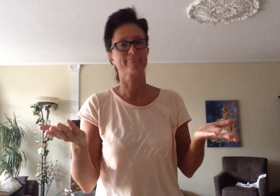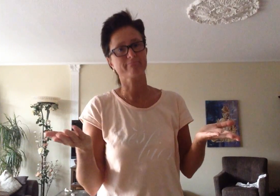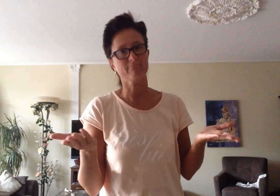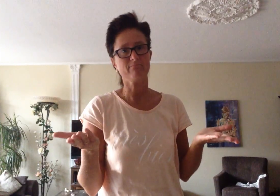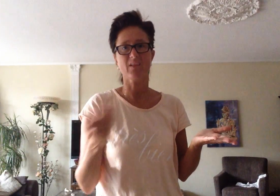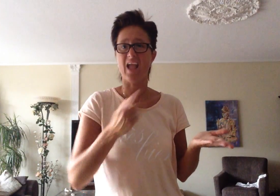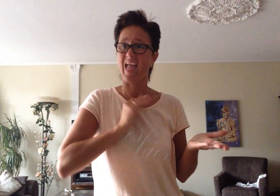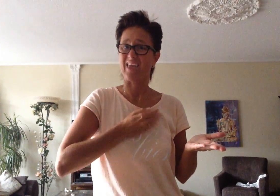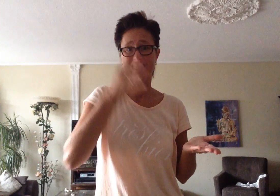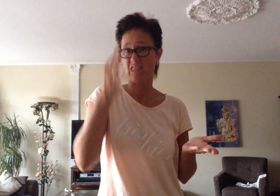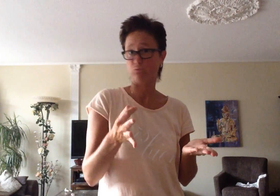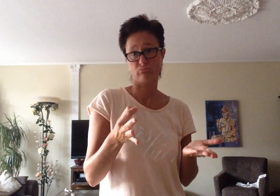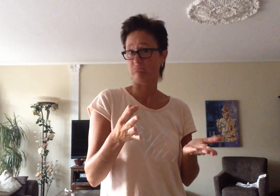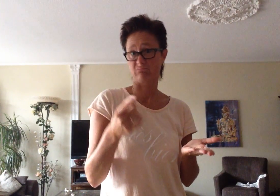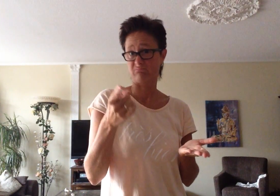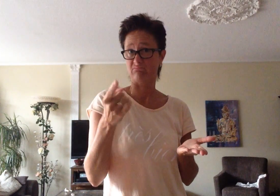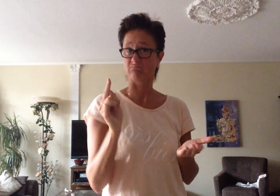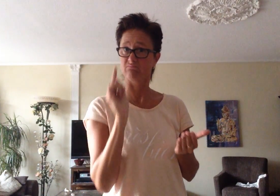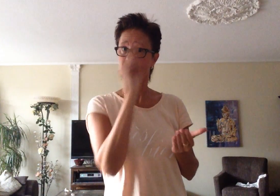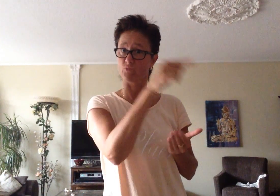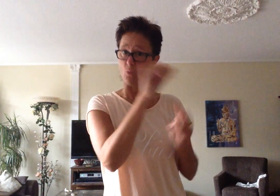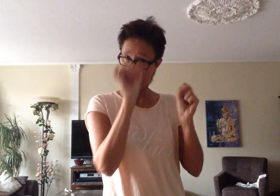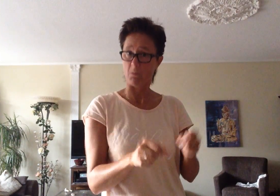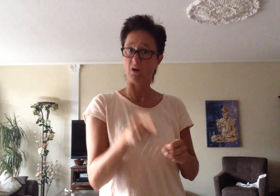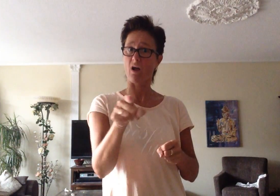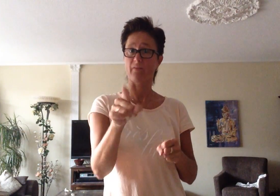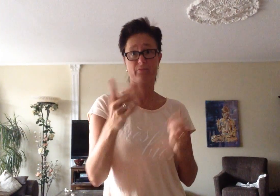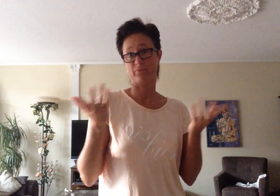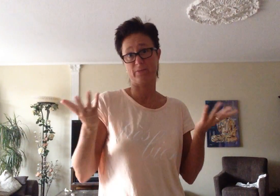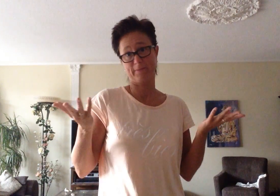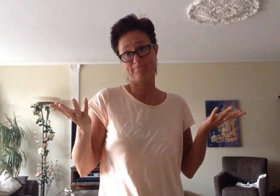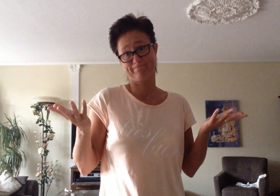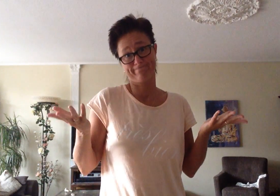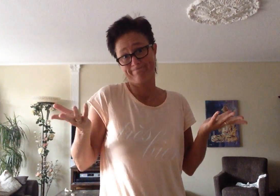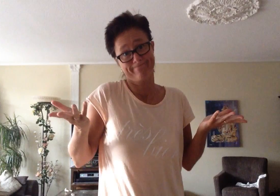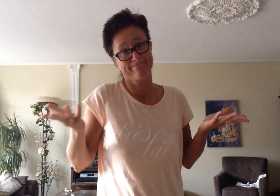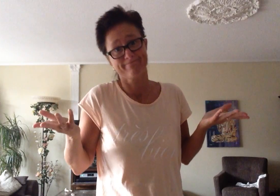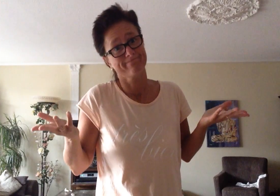Geen eigen thuis waar je nog komen kan.